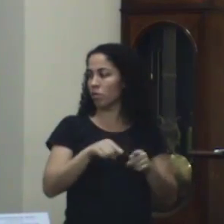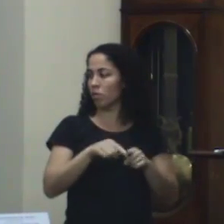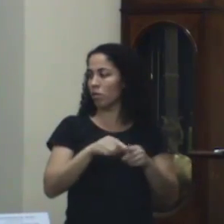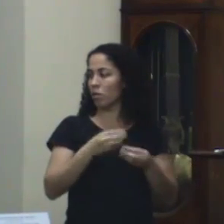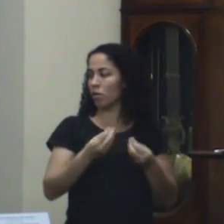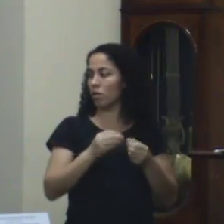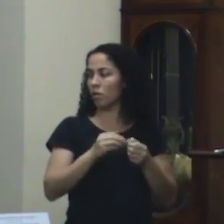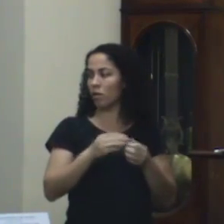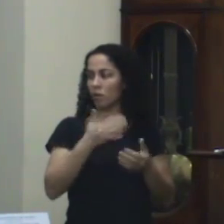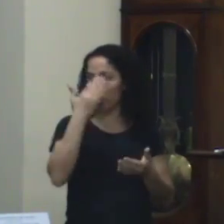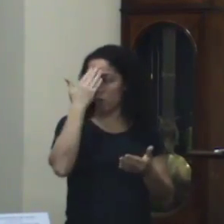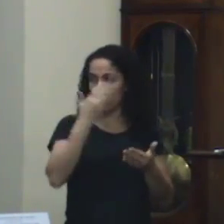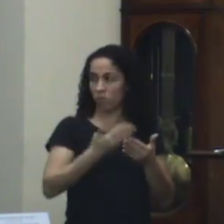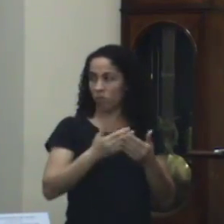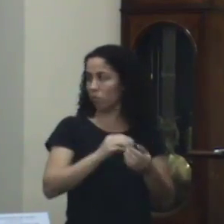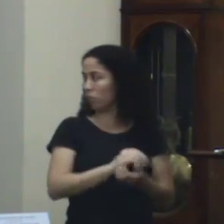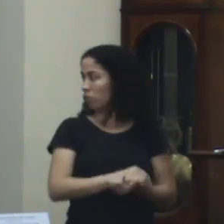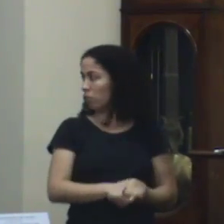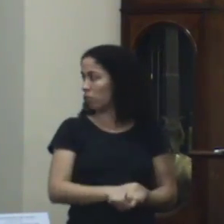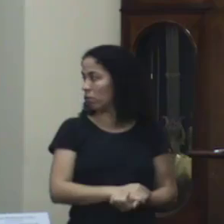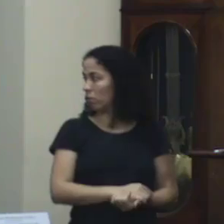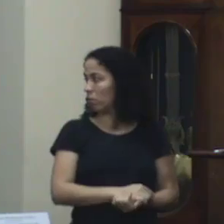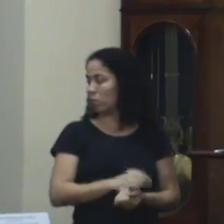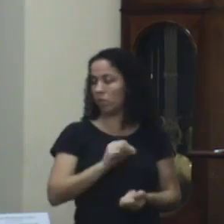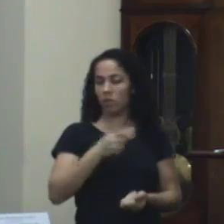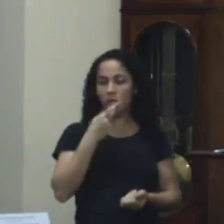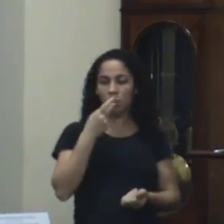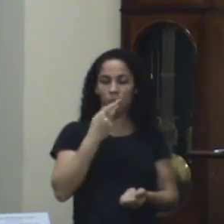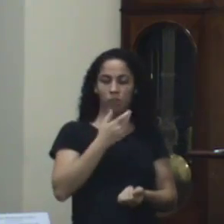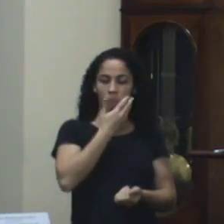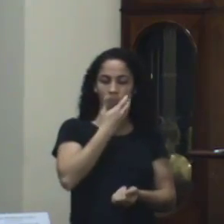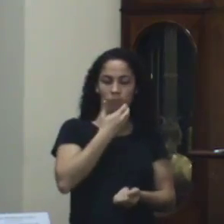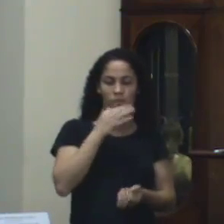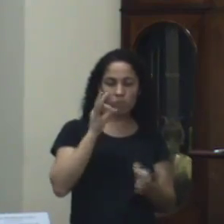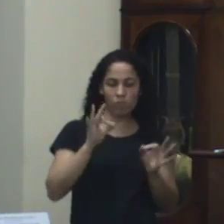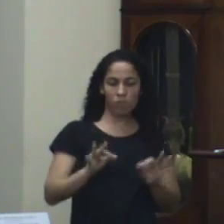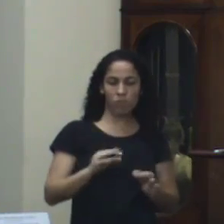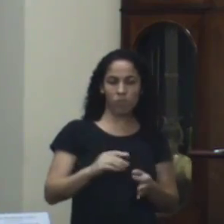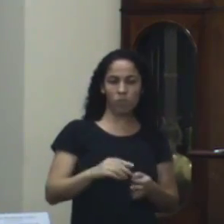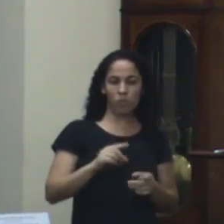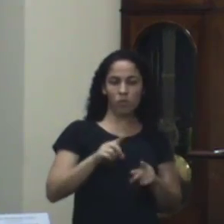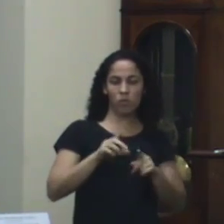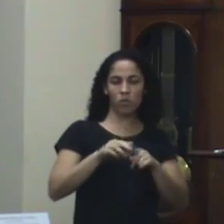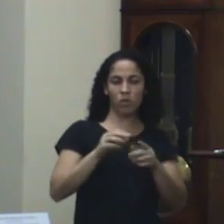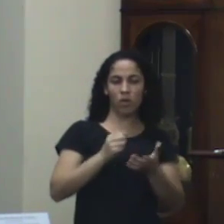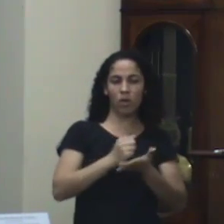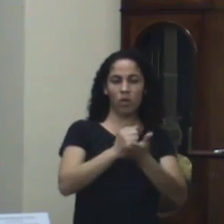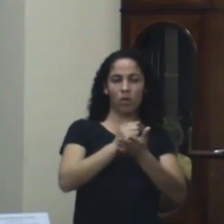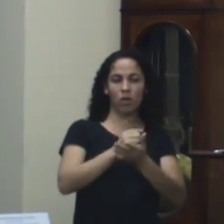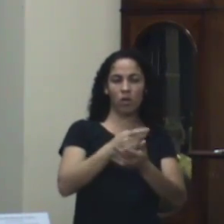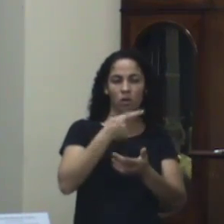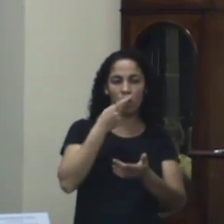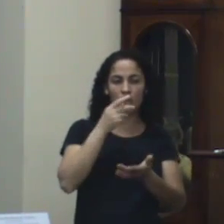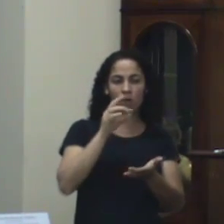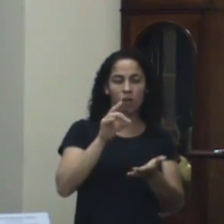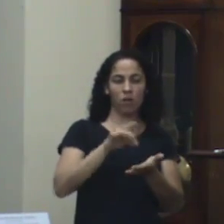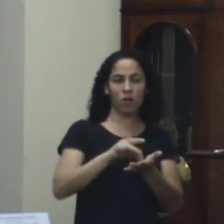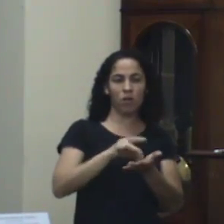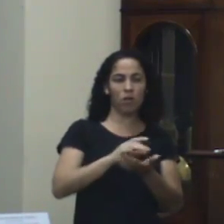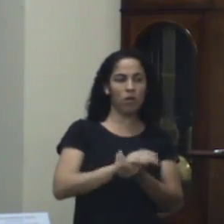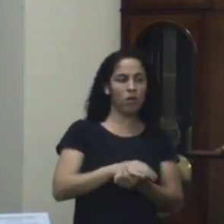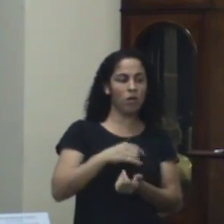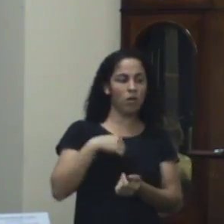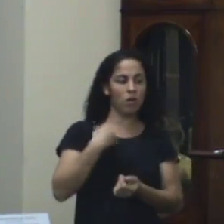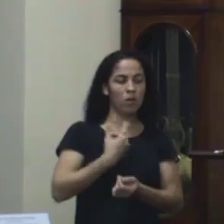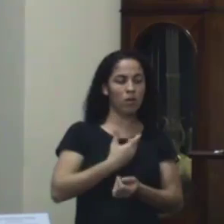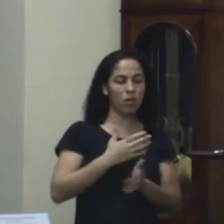trabalho em cima da certeza. Então, o que eu falo é certeza, só apoio pessoas que falam a verdade. E esse